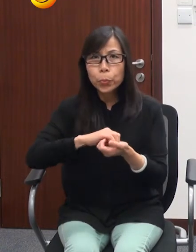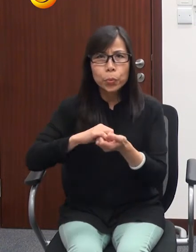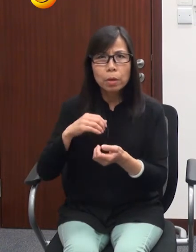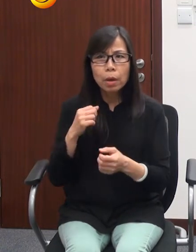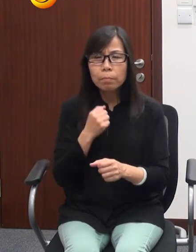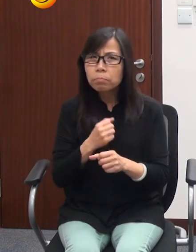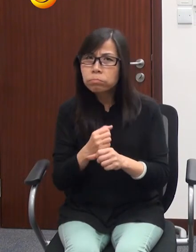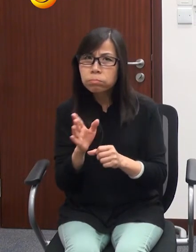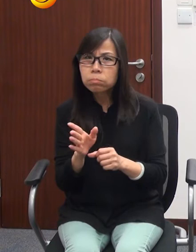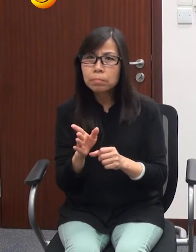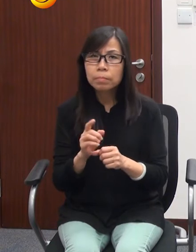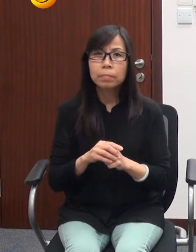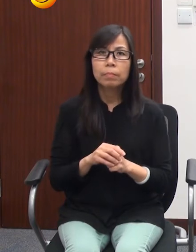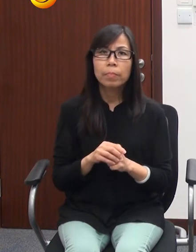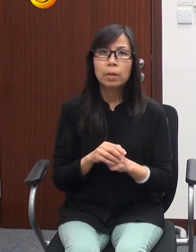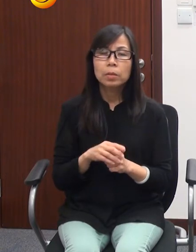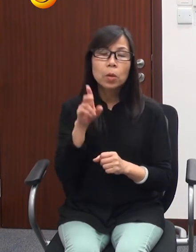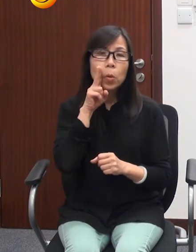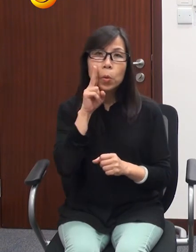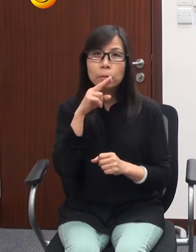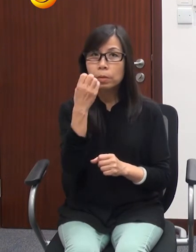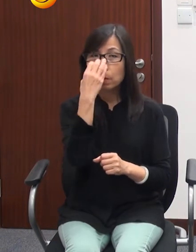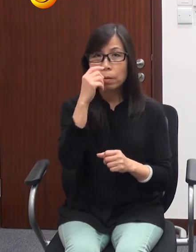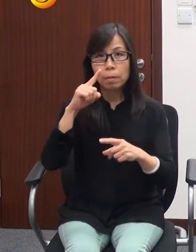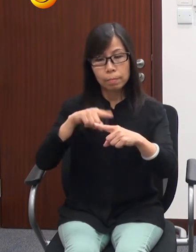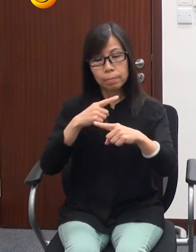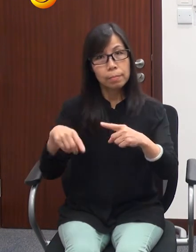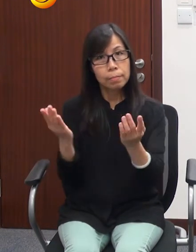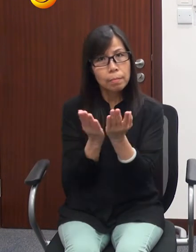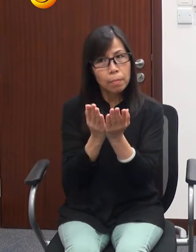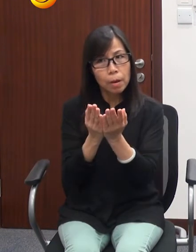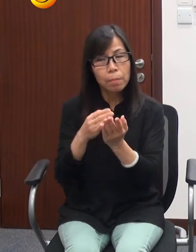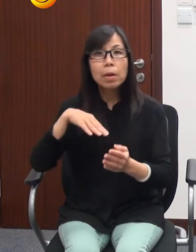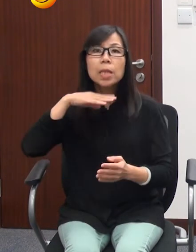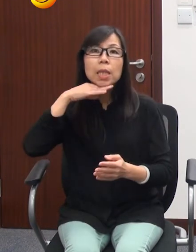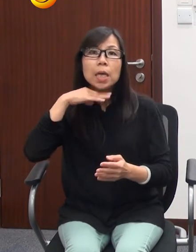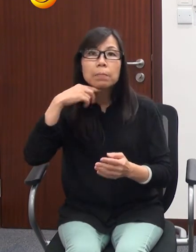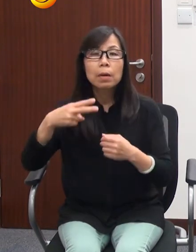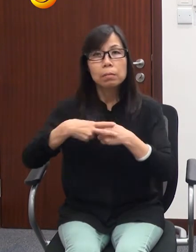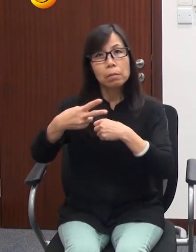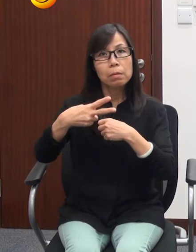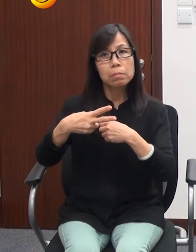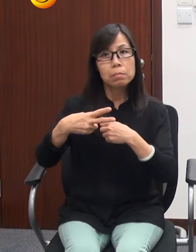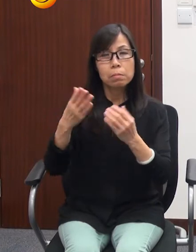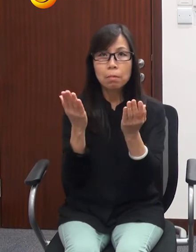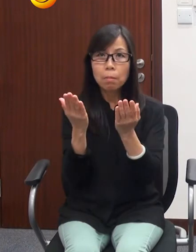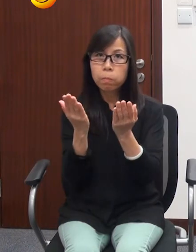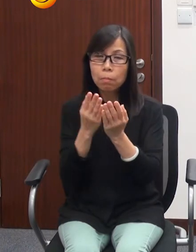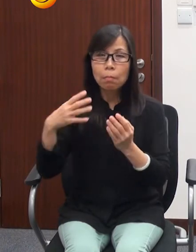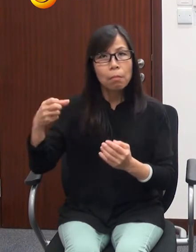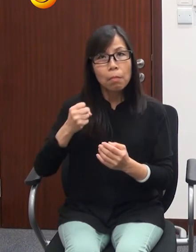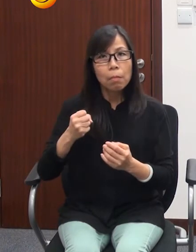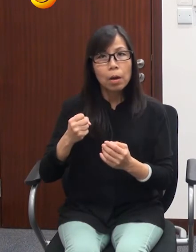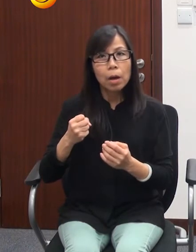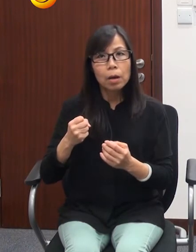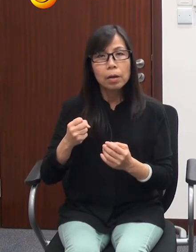好似廣大咁樣樣嗰、那個所謂等埋副校咁樣搞咗咁耐咧，其實係迫使